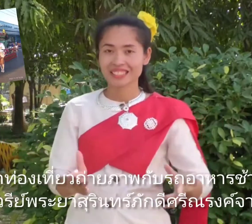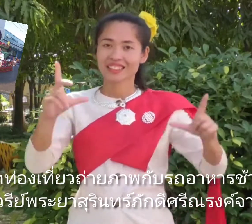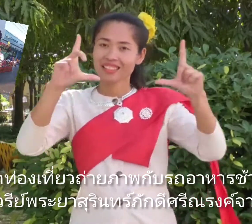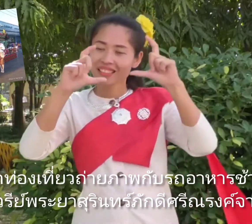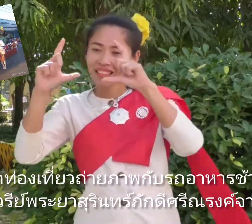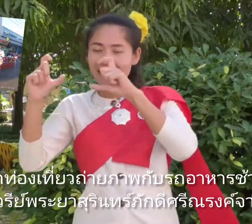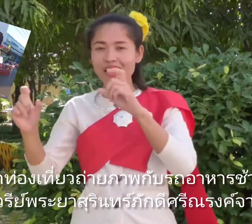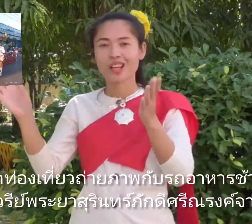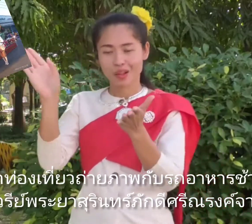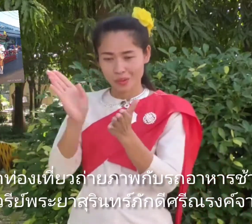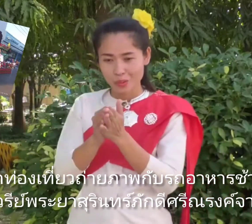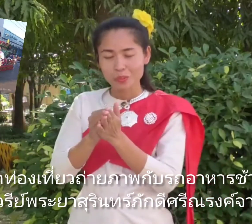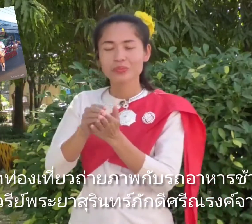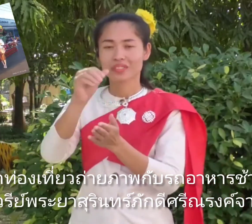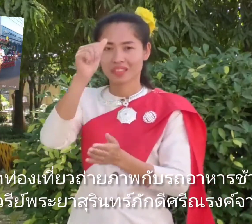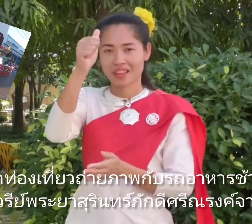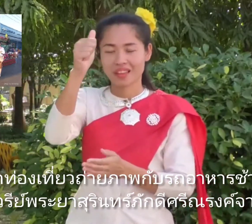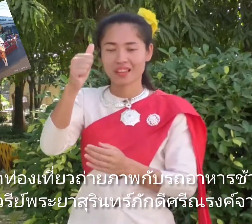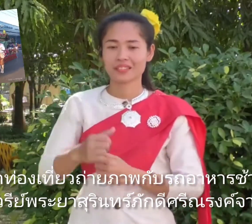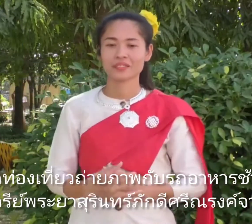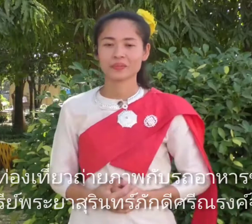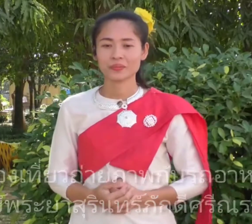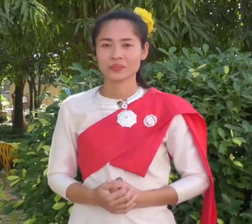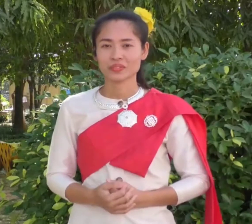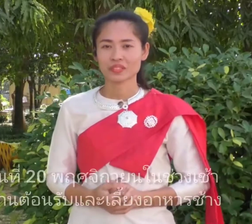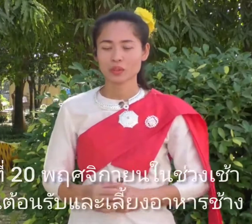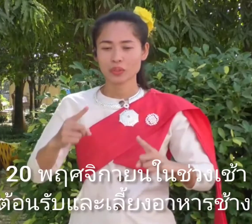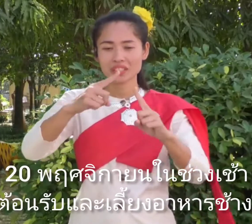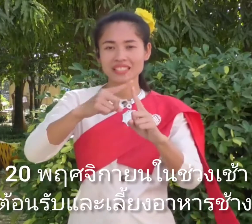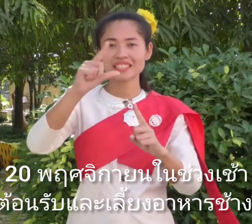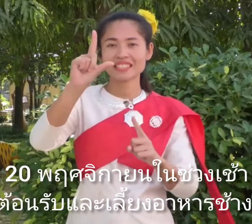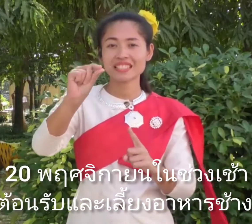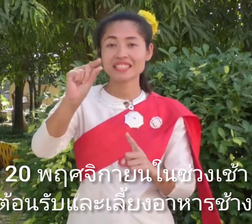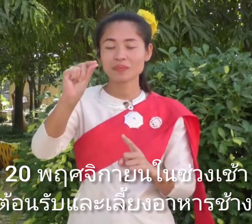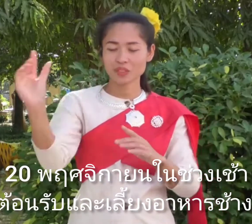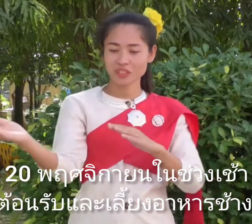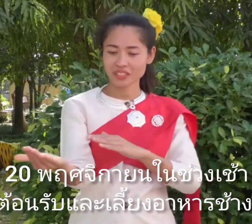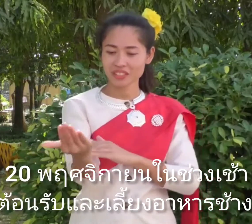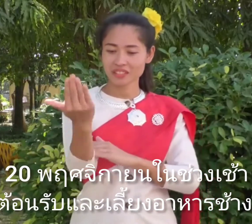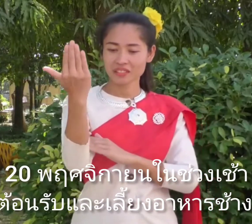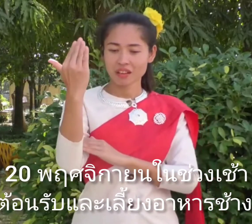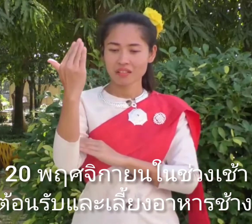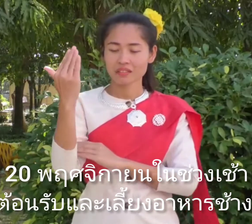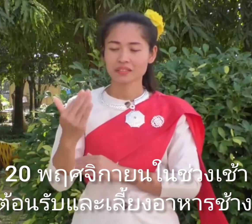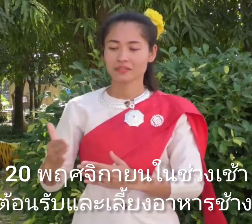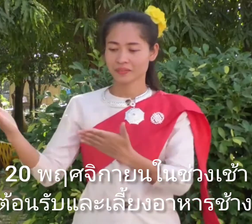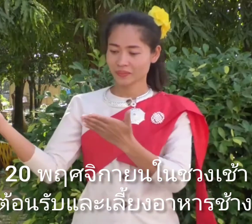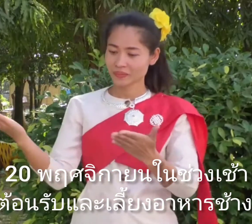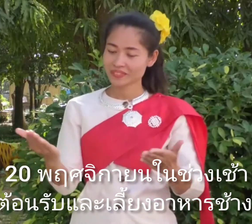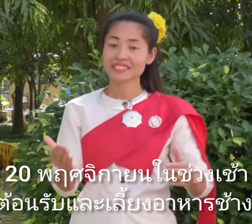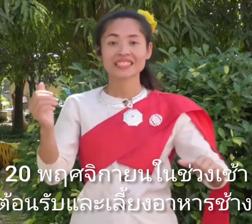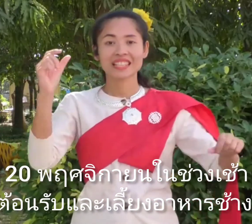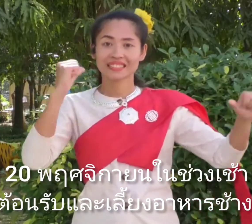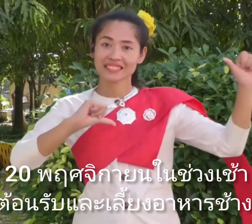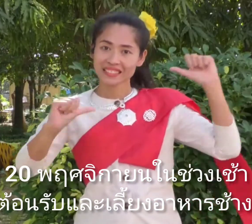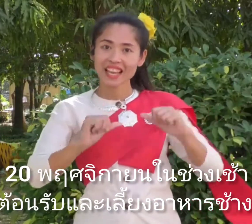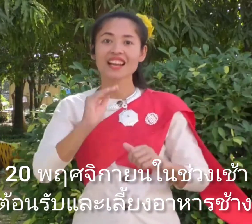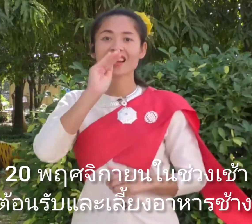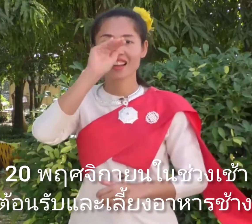าวรีย์พญาสุรินทร์ภักดีศรีนรงค์จางวางวันที่20พฤศจิกายนในช่วงเช้าพิธีต้อนรับและเลี้ยงอาหารช้